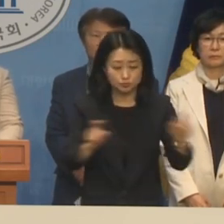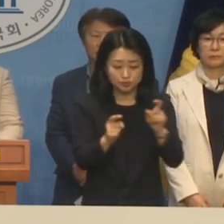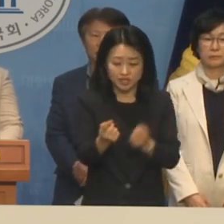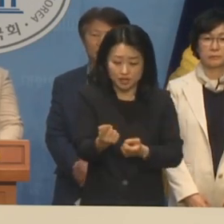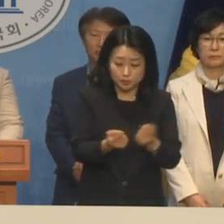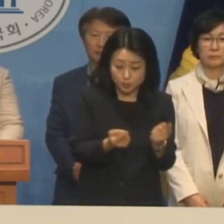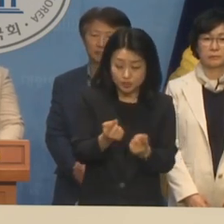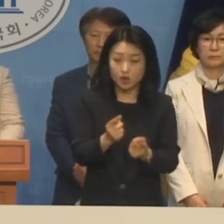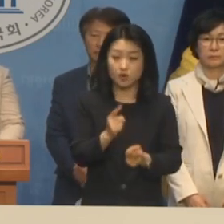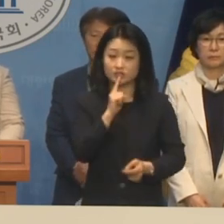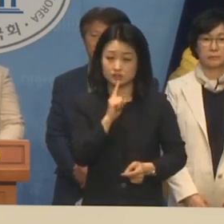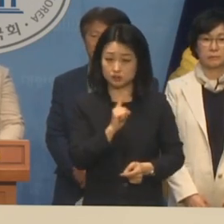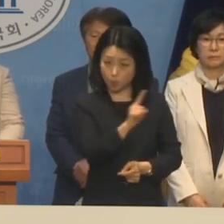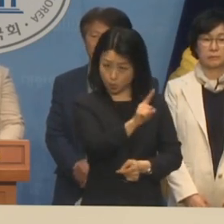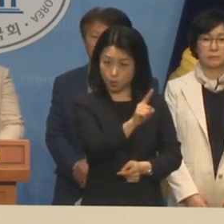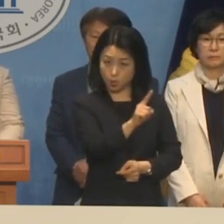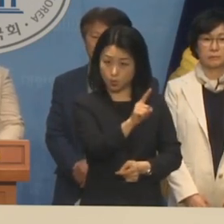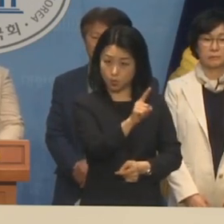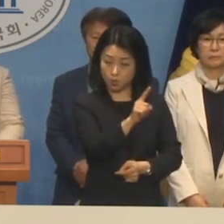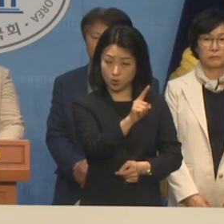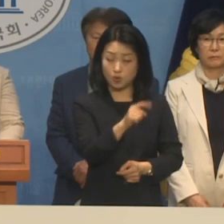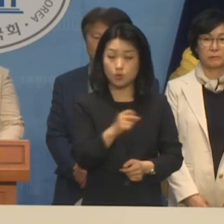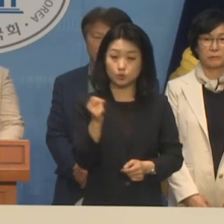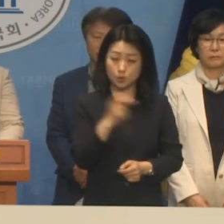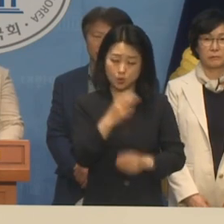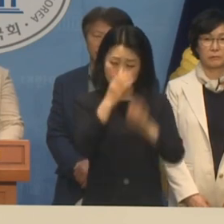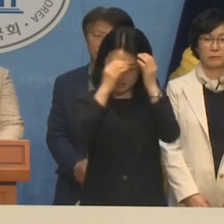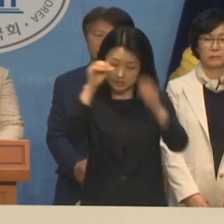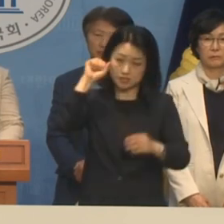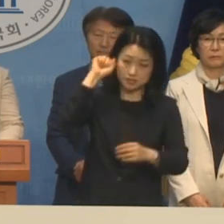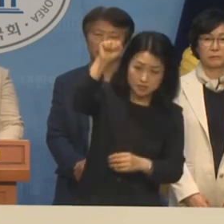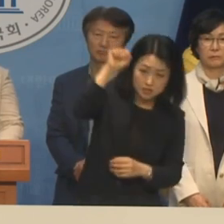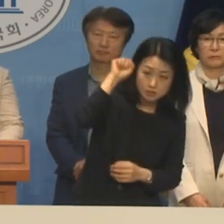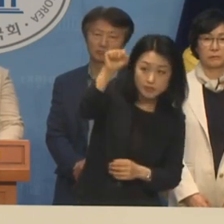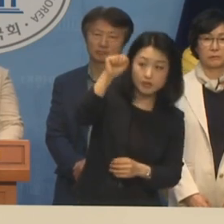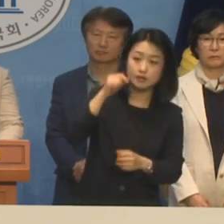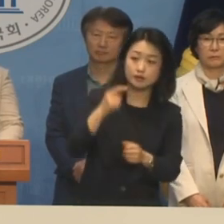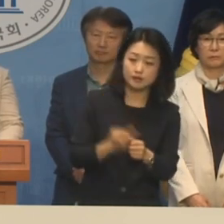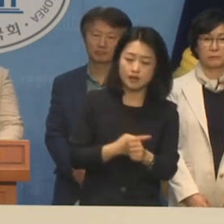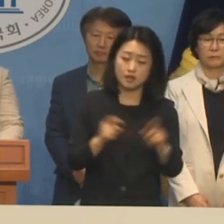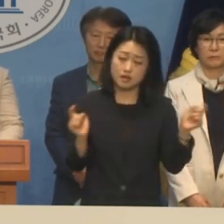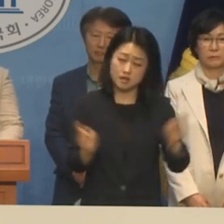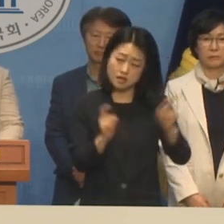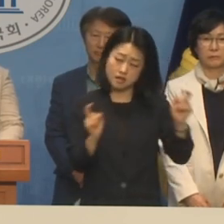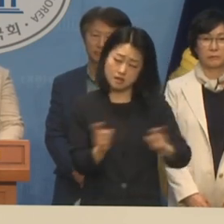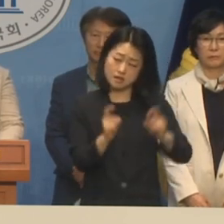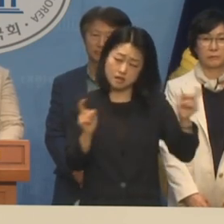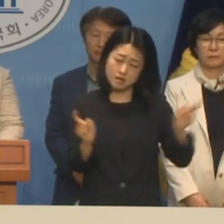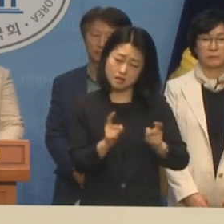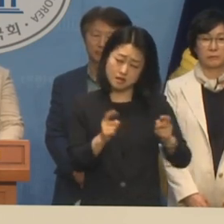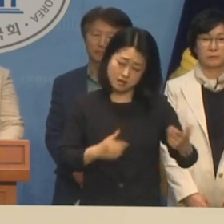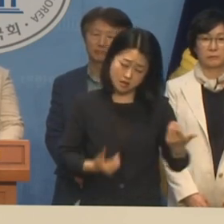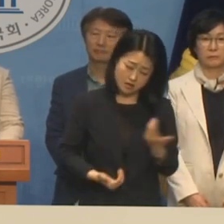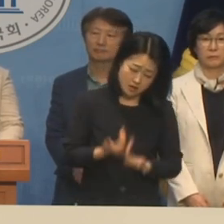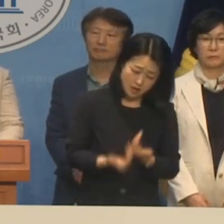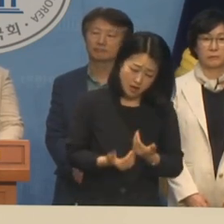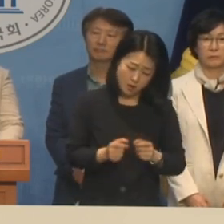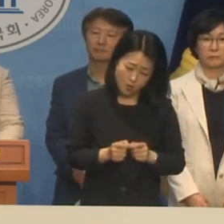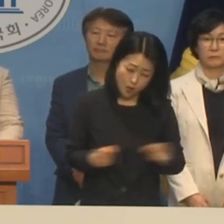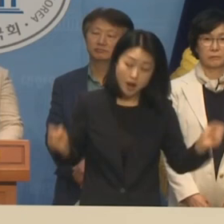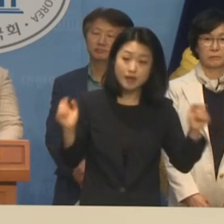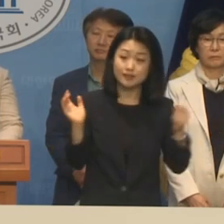조정 신고, 시위, 농성 등으로 이어지며 분쟁이 장기화되었고 그